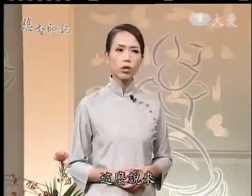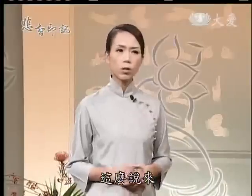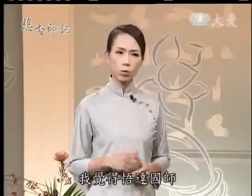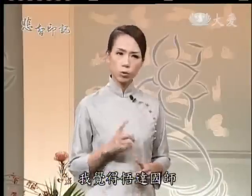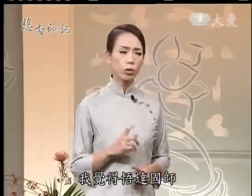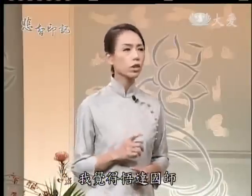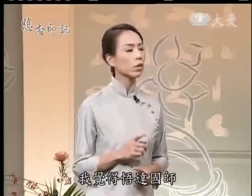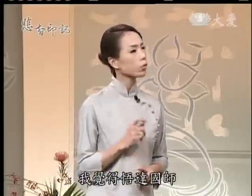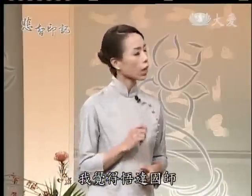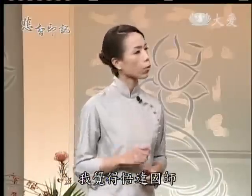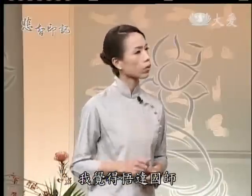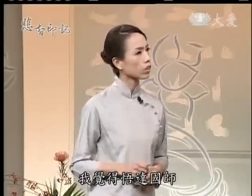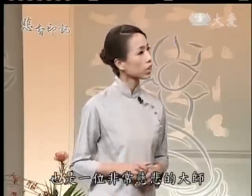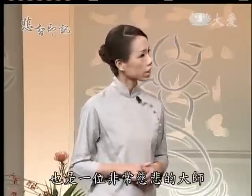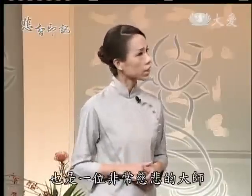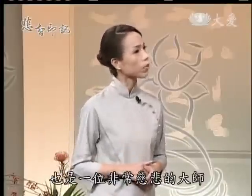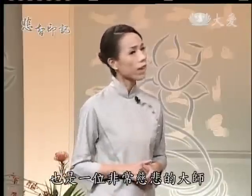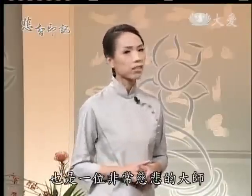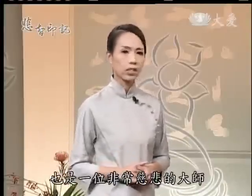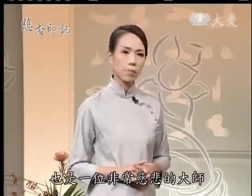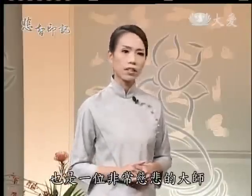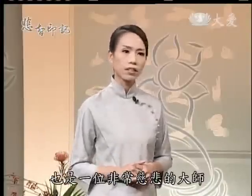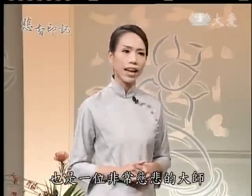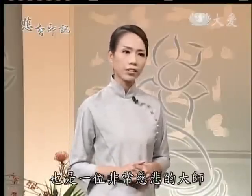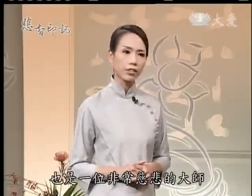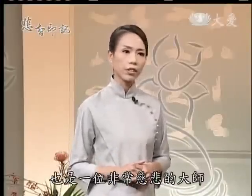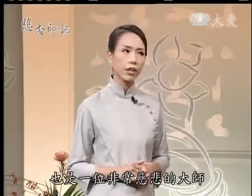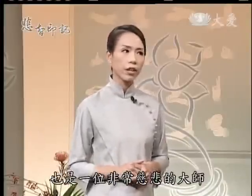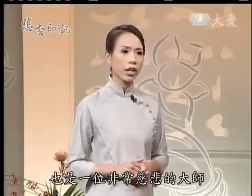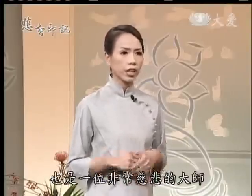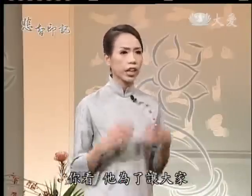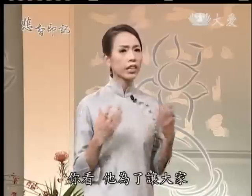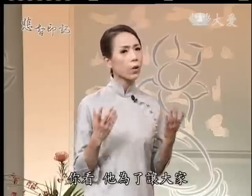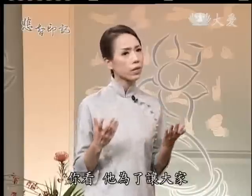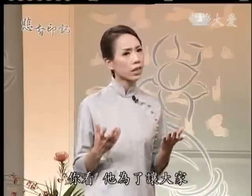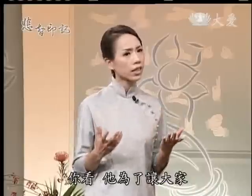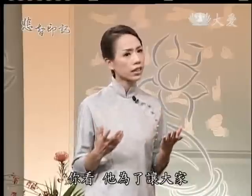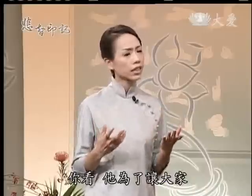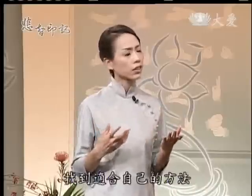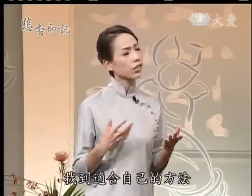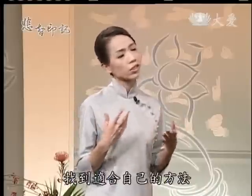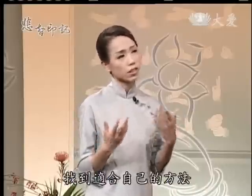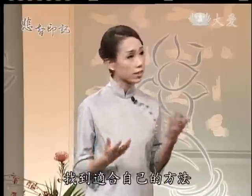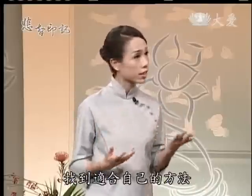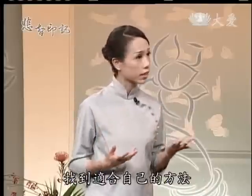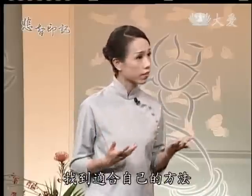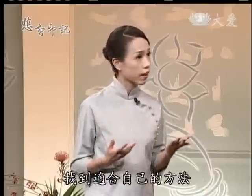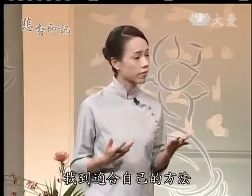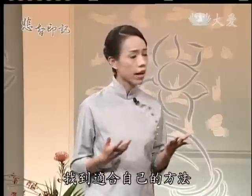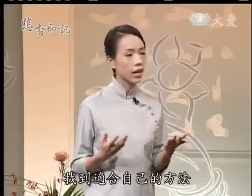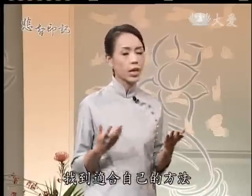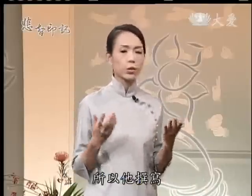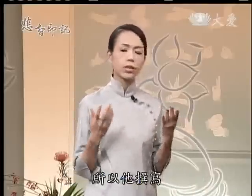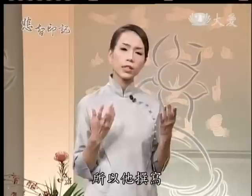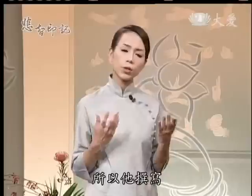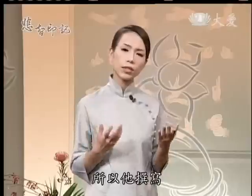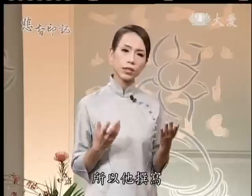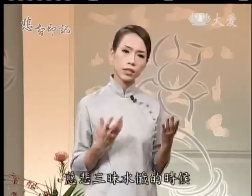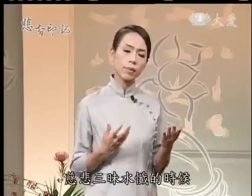说来，我觉得悟达国师也是一位非常慈悲的大师。你看他会让大家找到适合自己的方法，所以他撰写慈